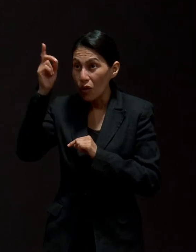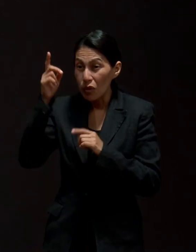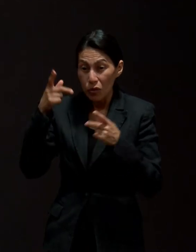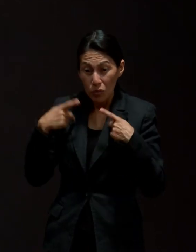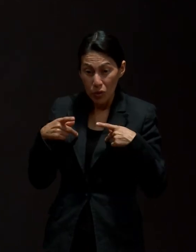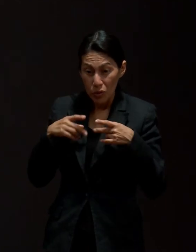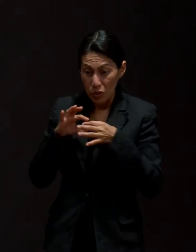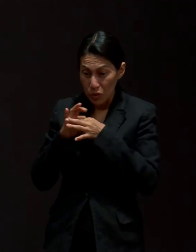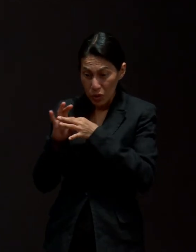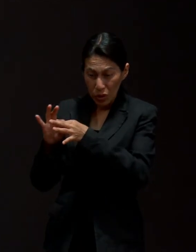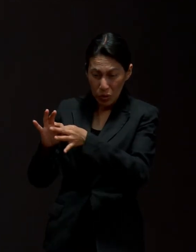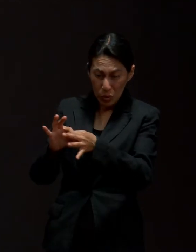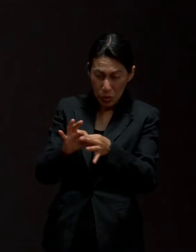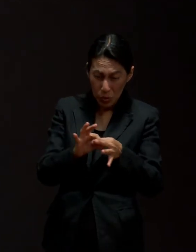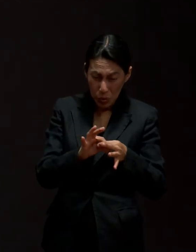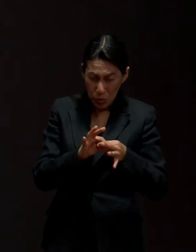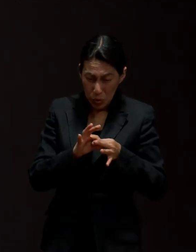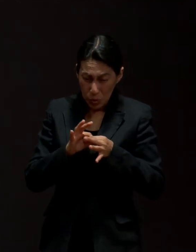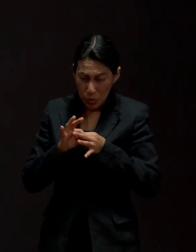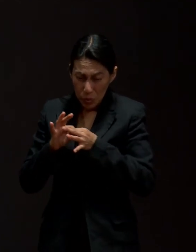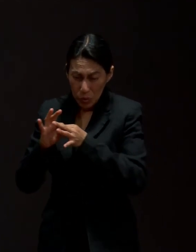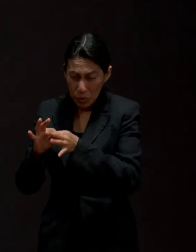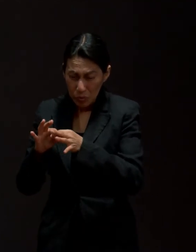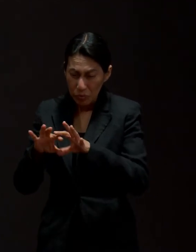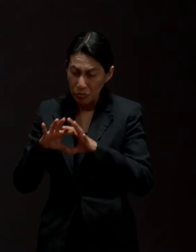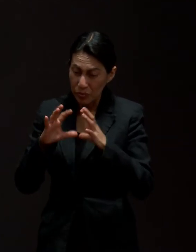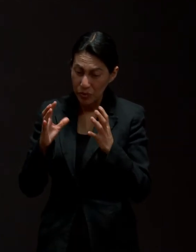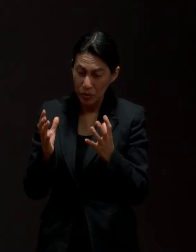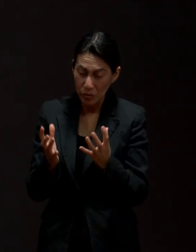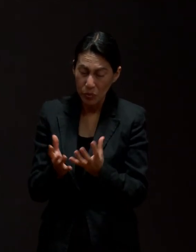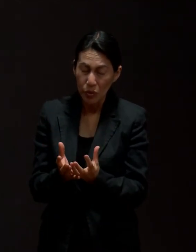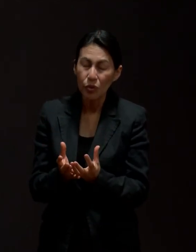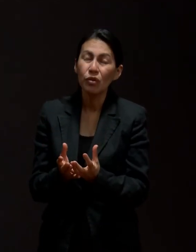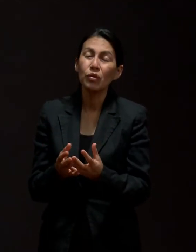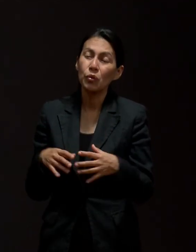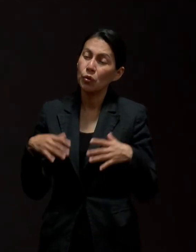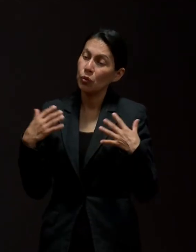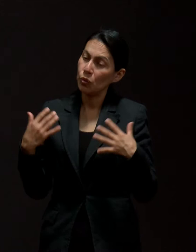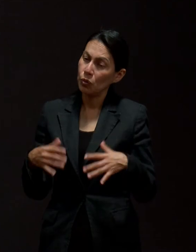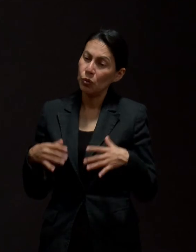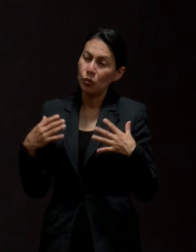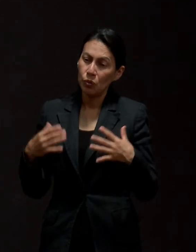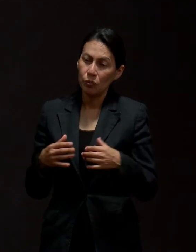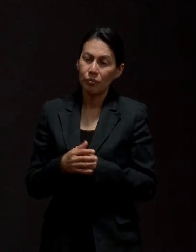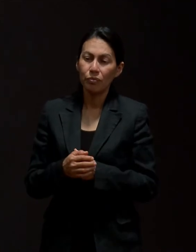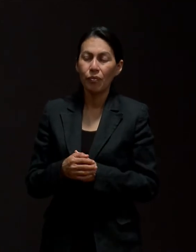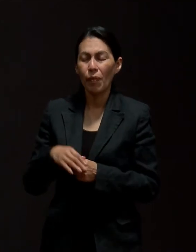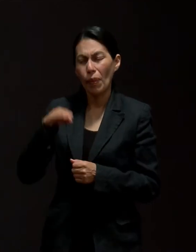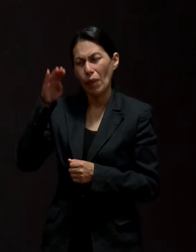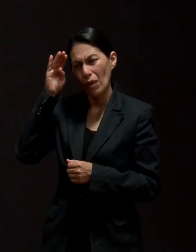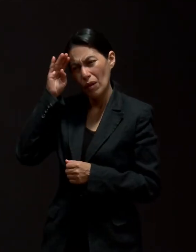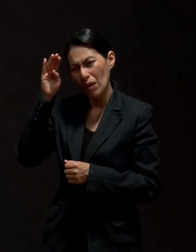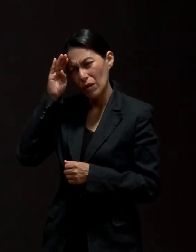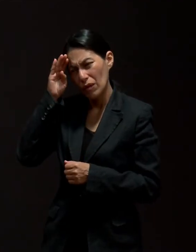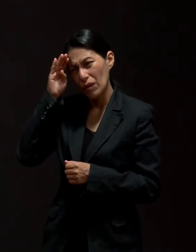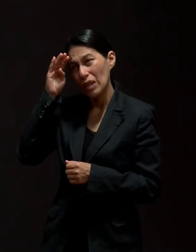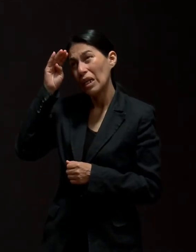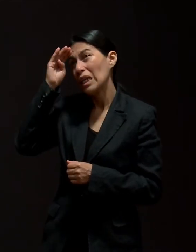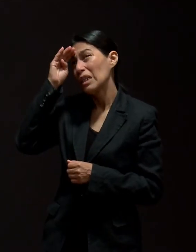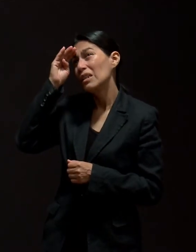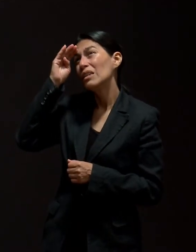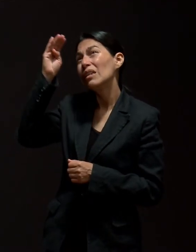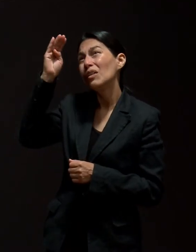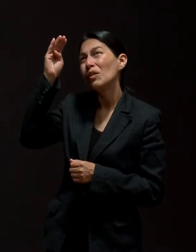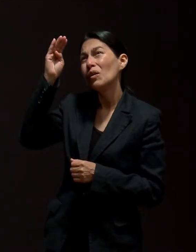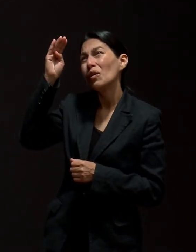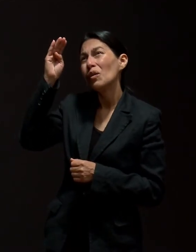de alguna manera está conectando a diferentes grupos alrededor del mundo. Y yo pienso que